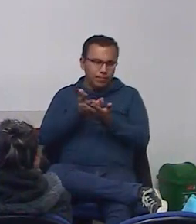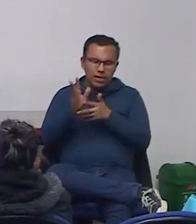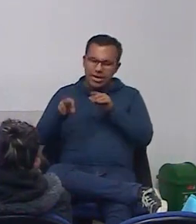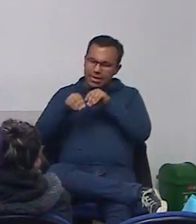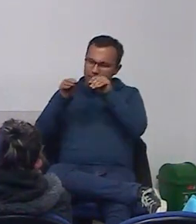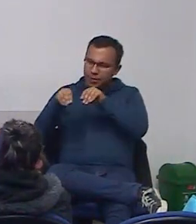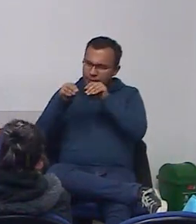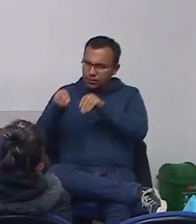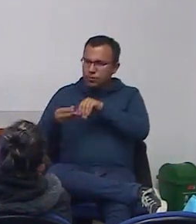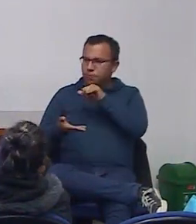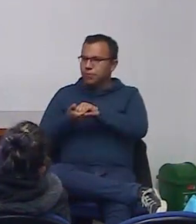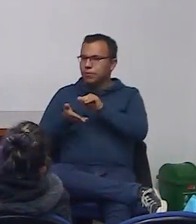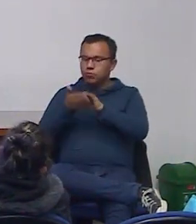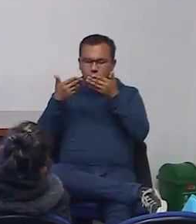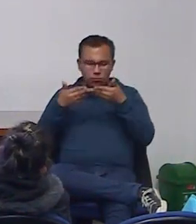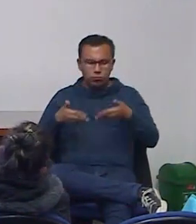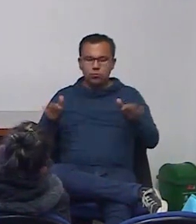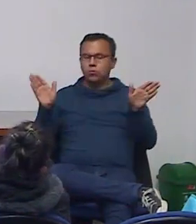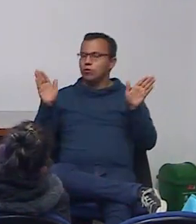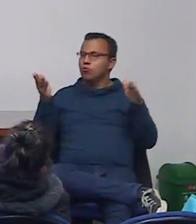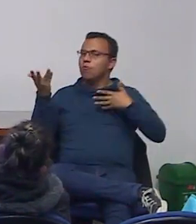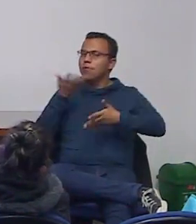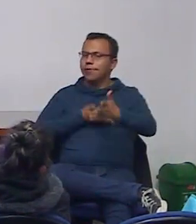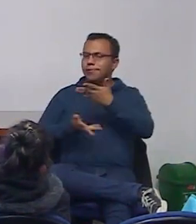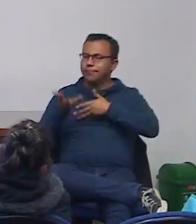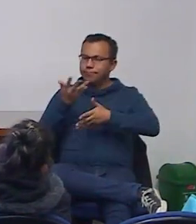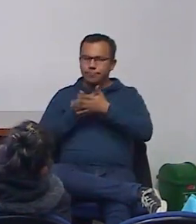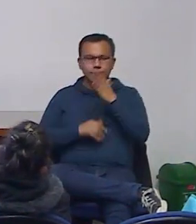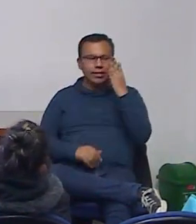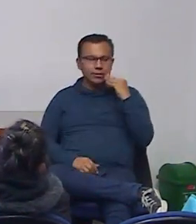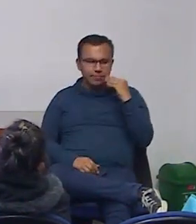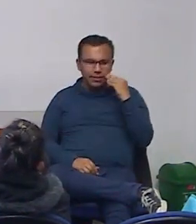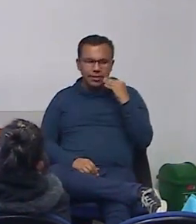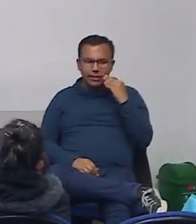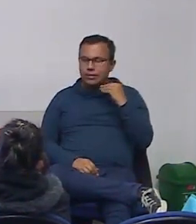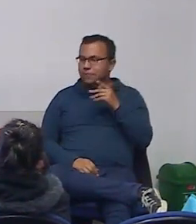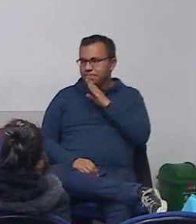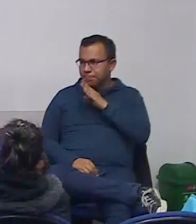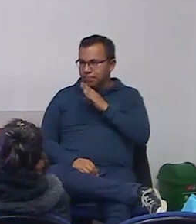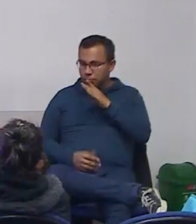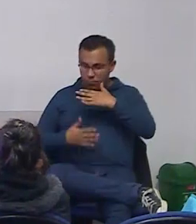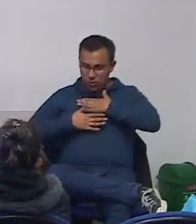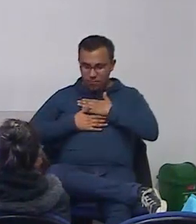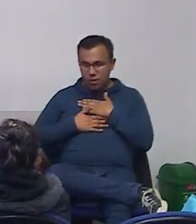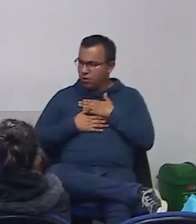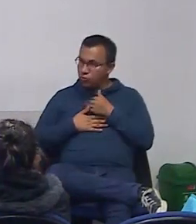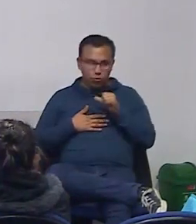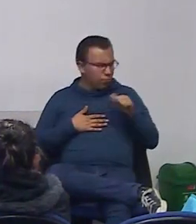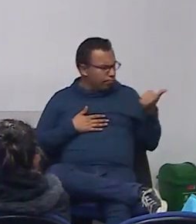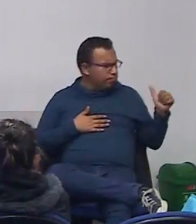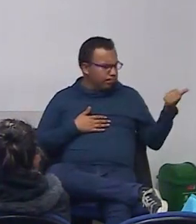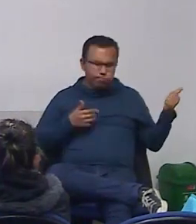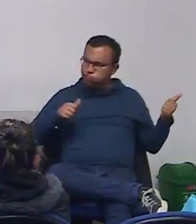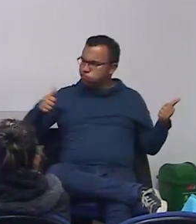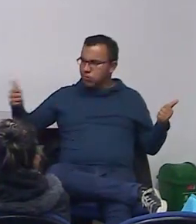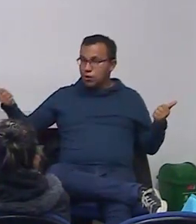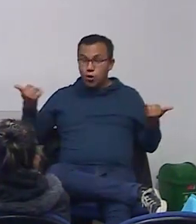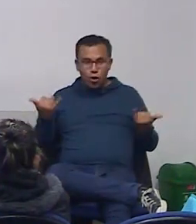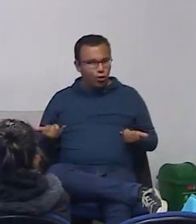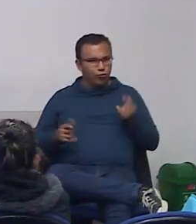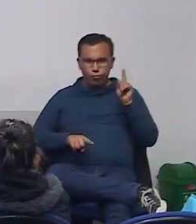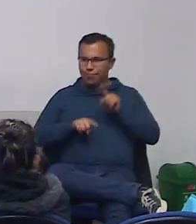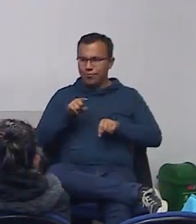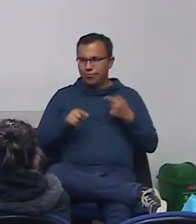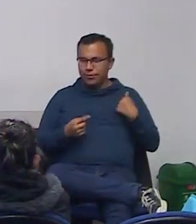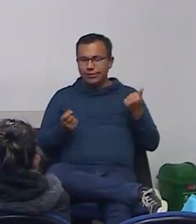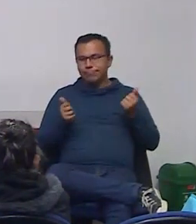capacitaciones pues porque estamos abiertos a compartir nuestra experiencia eh No solamente la mía sino pues del equipo mío de trabajo lastimosamente hoy no pudo